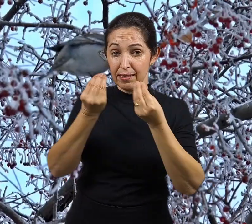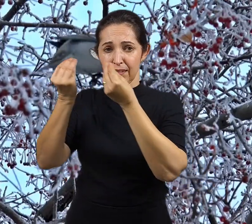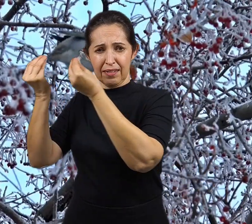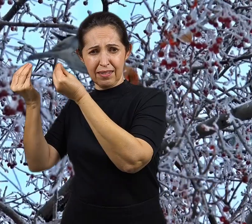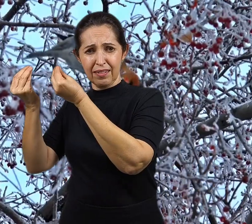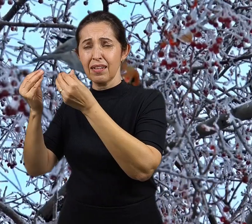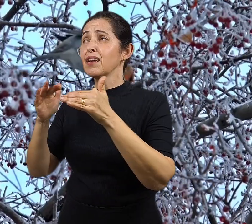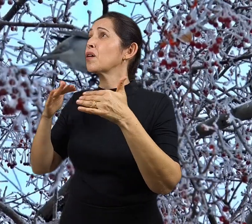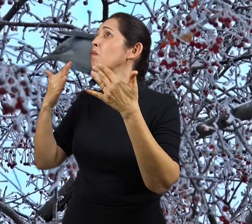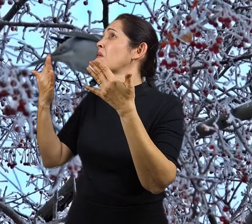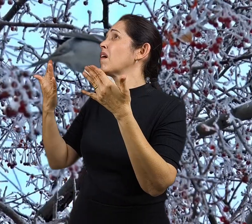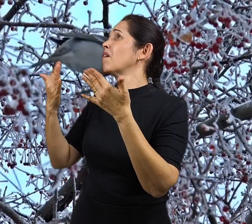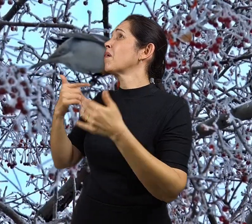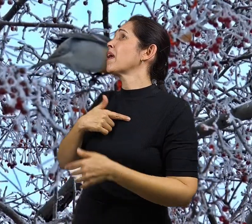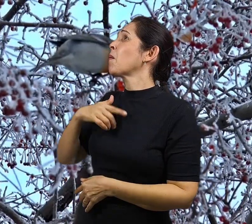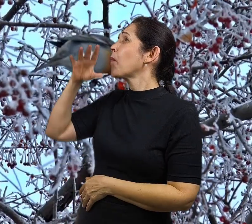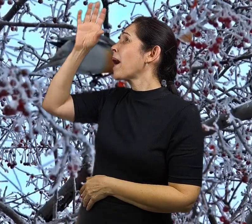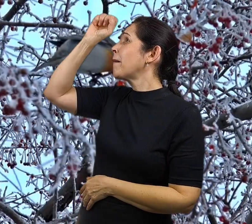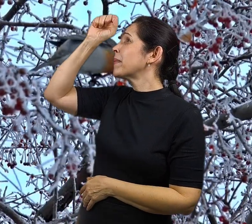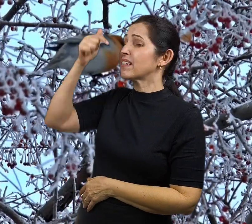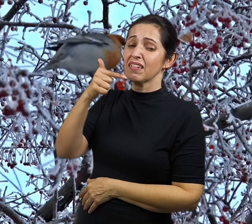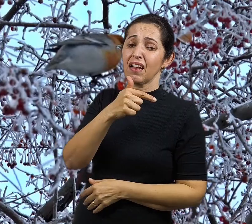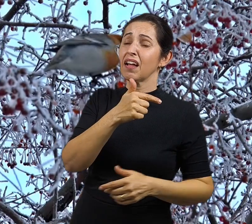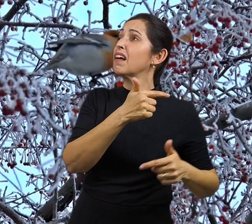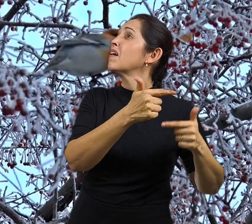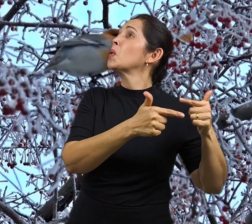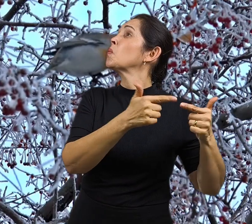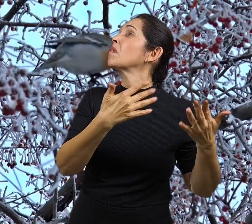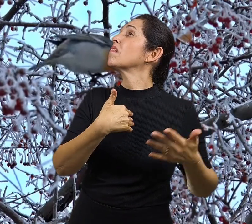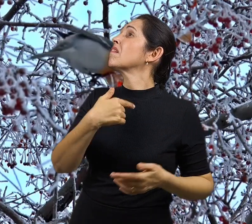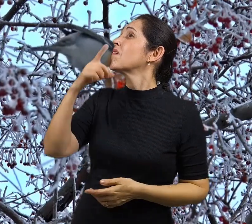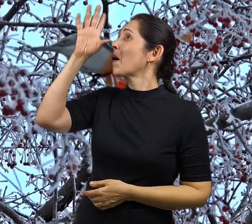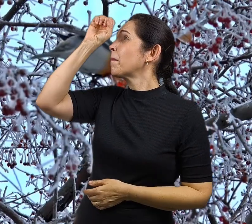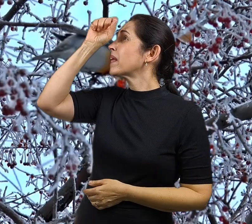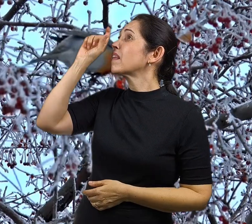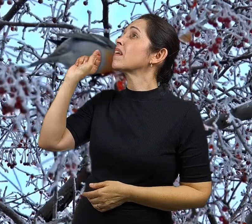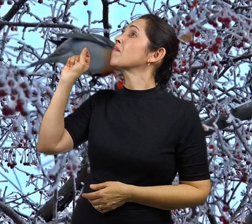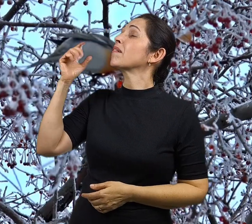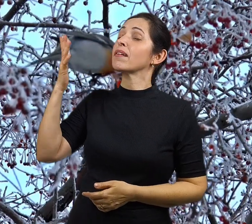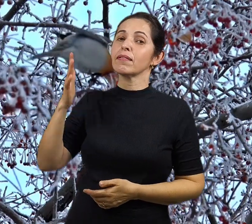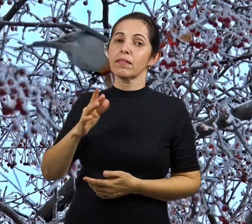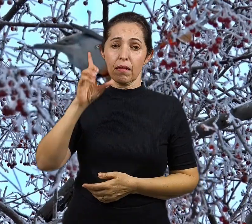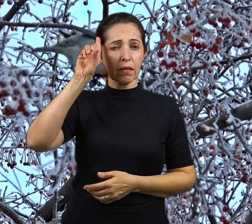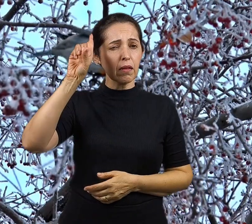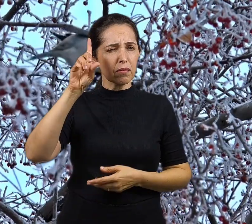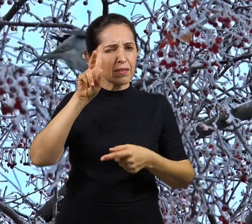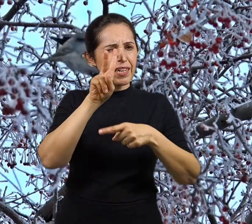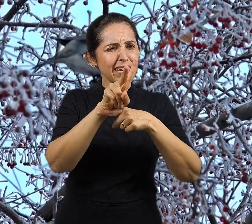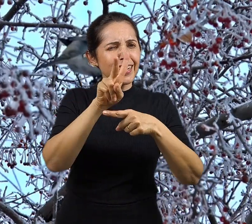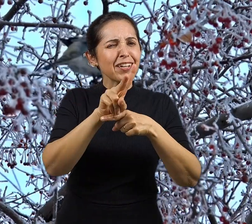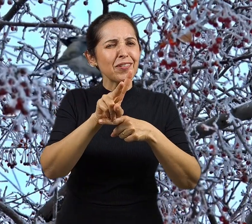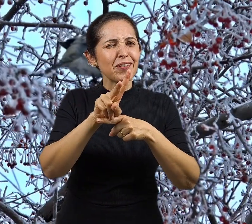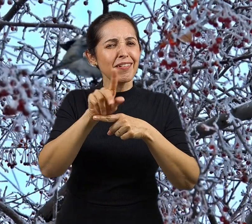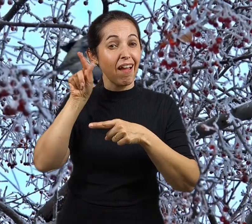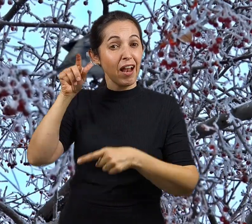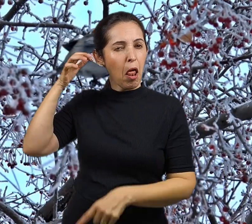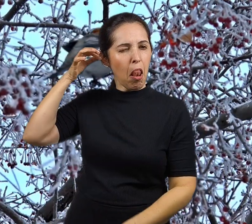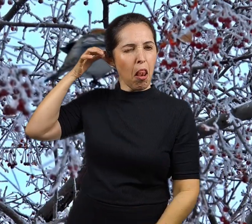prova? Deus cuida de nós, sabia? E às vezes Ele puxa a nossa orelha de uma forma intensa. Às